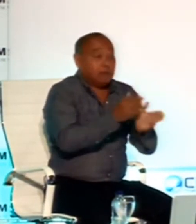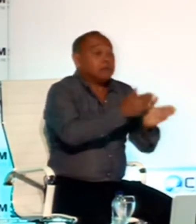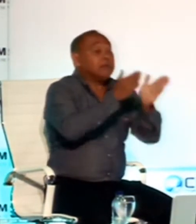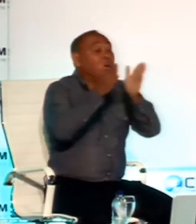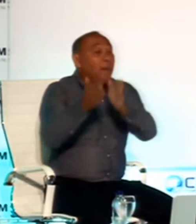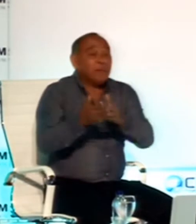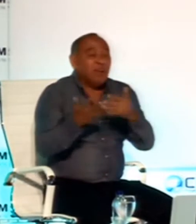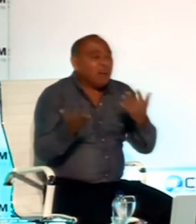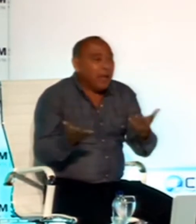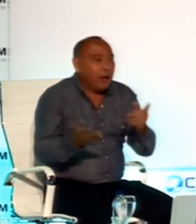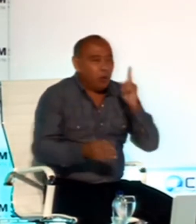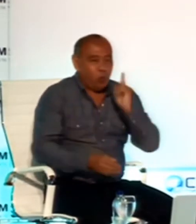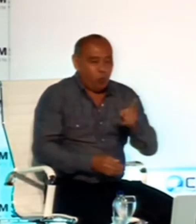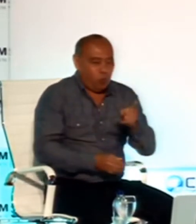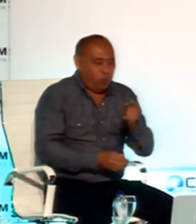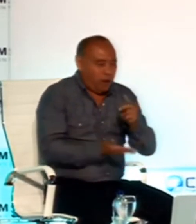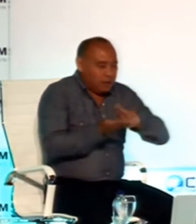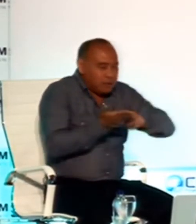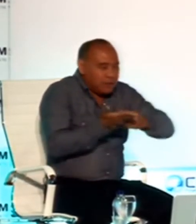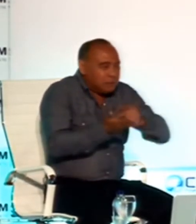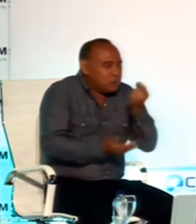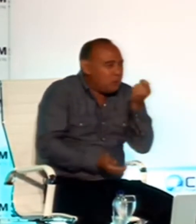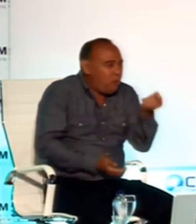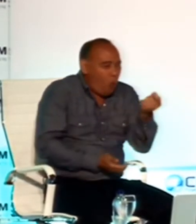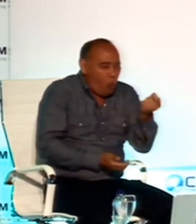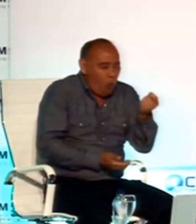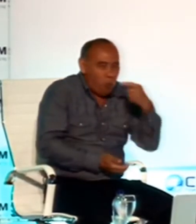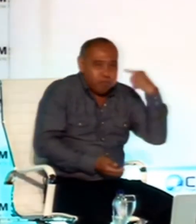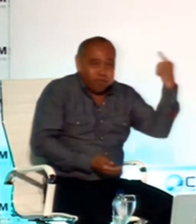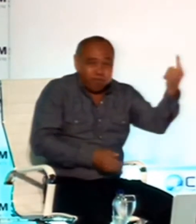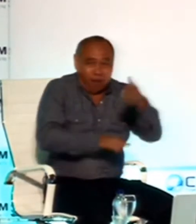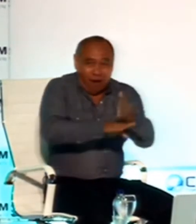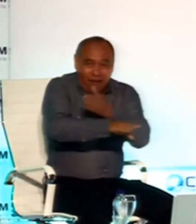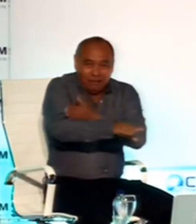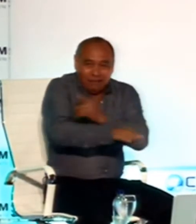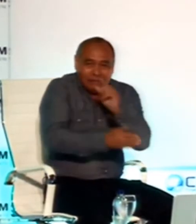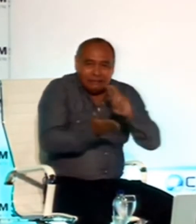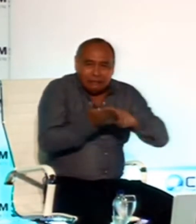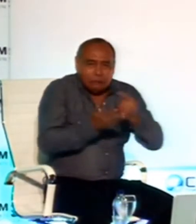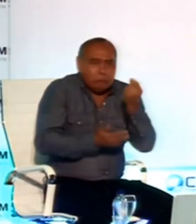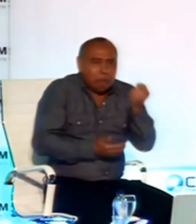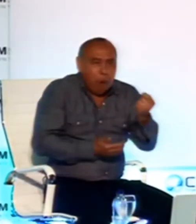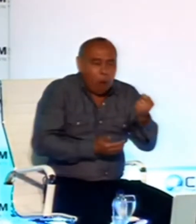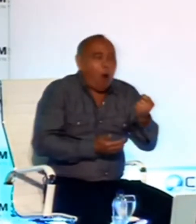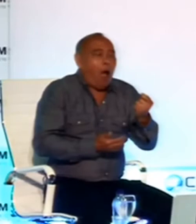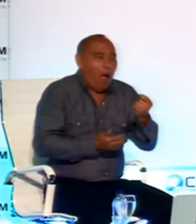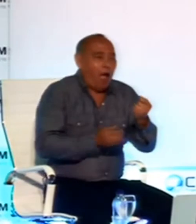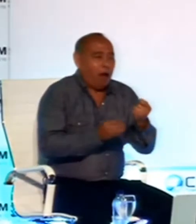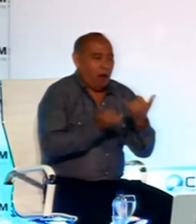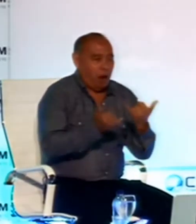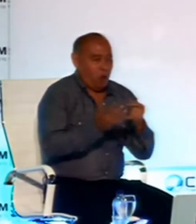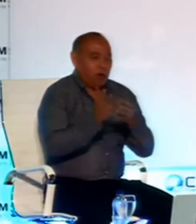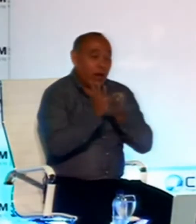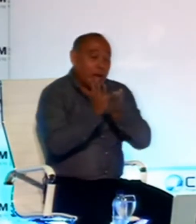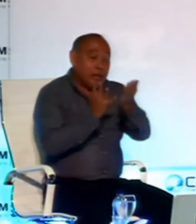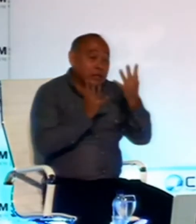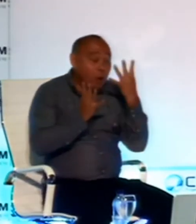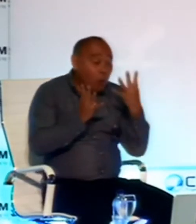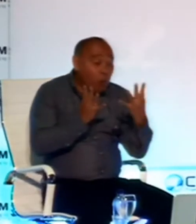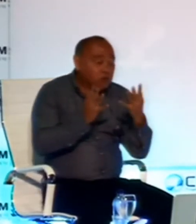estas nuevas tecnologías, lo pueden hacer de forma virtual. Y también, debido a la escasez de intérpretes a nivel nacional, ahora